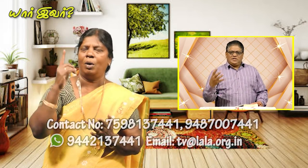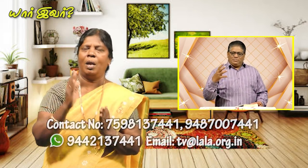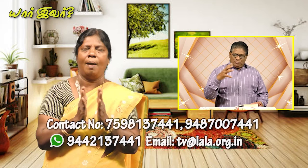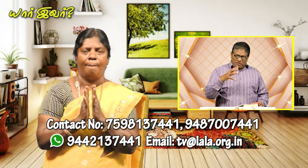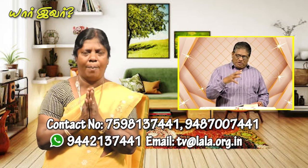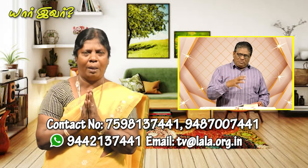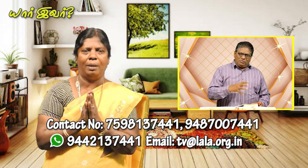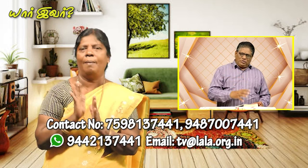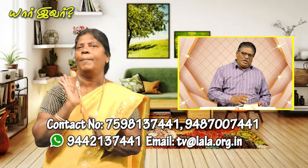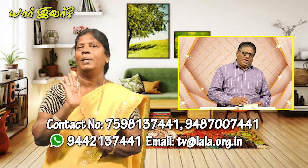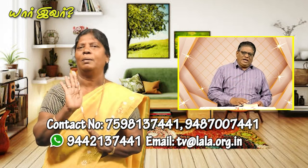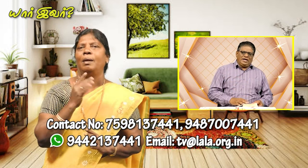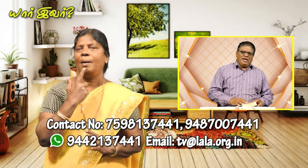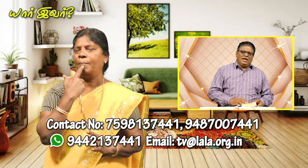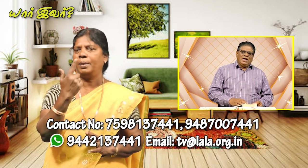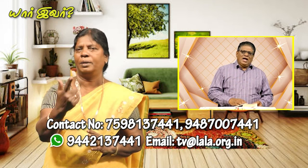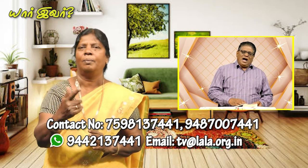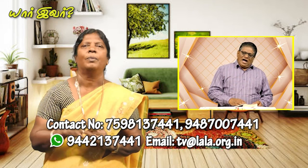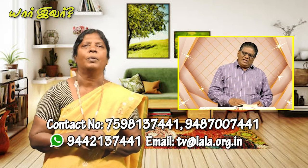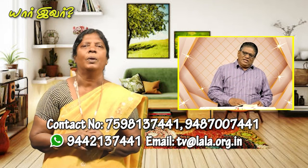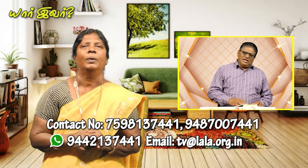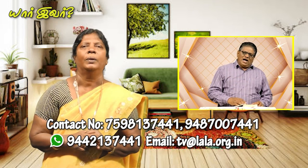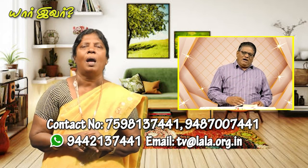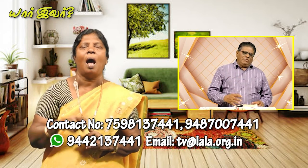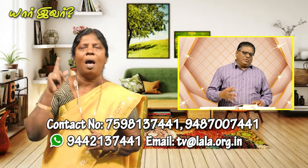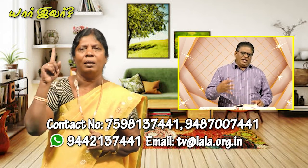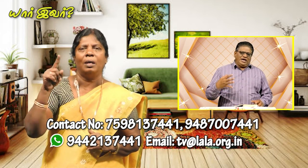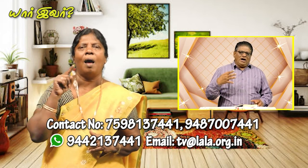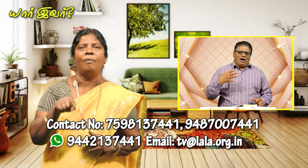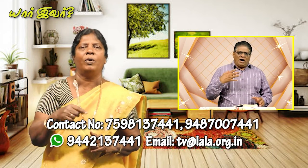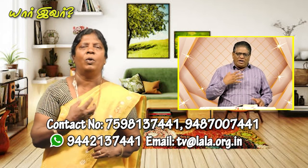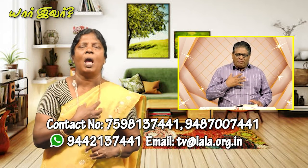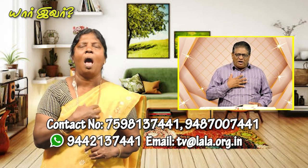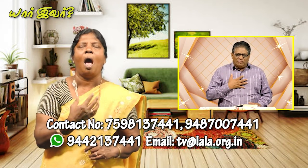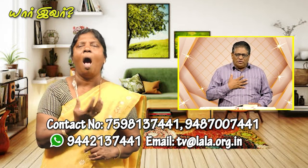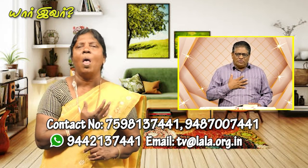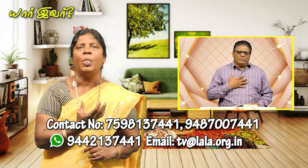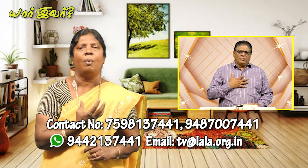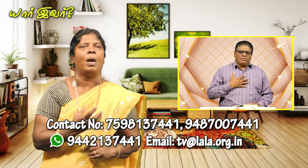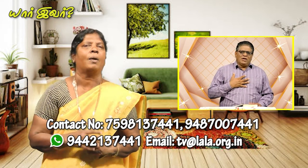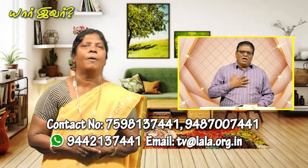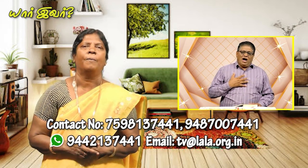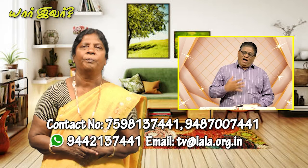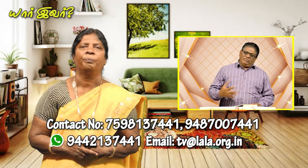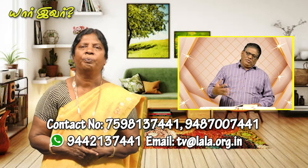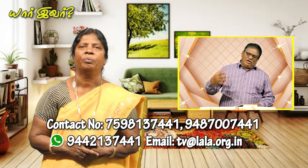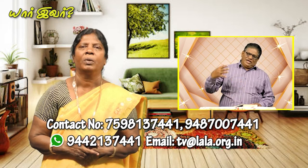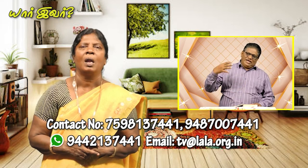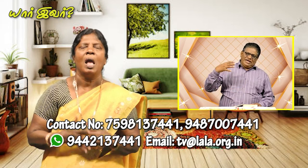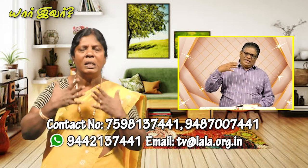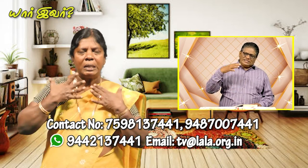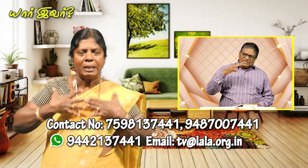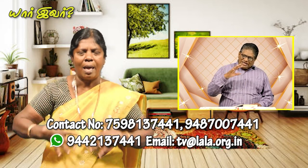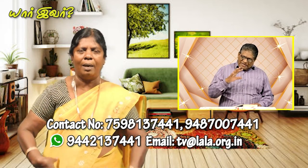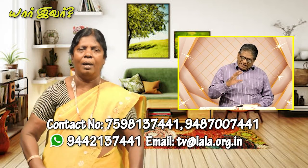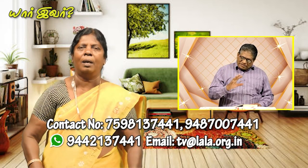பக்தியை பற்றி போதிக்கும் போதே, அது அவனுடைய ஆன்மாவுக்கும்